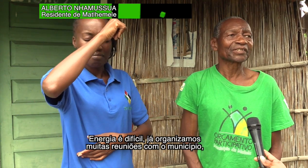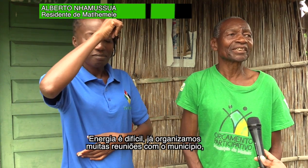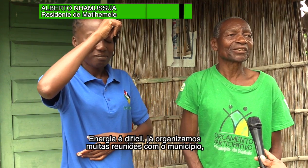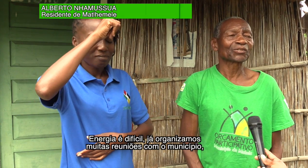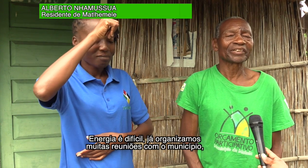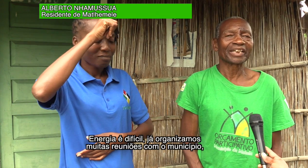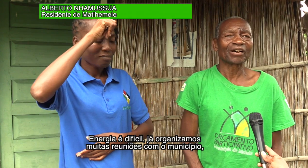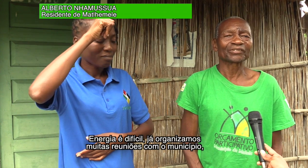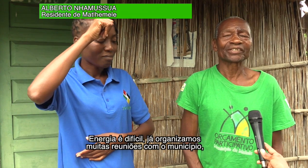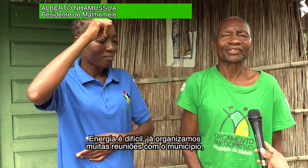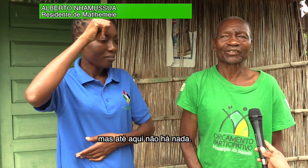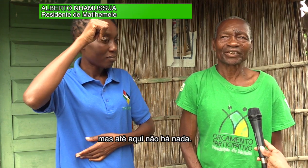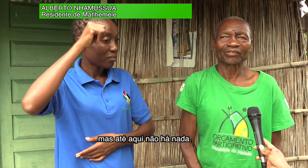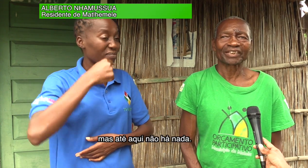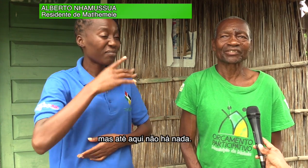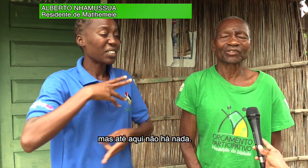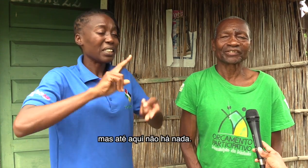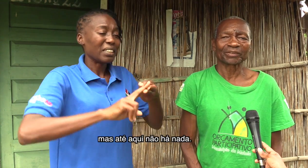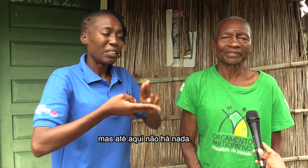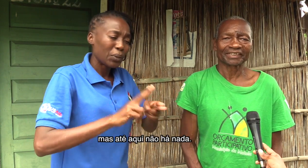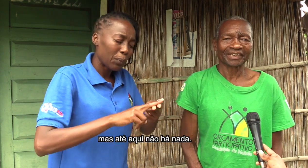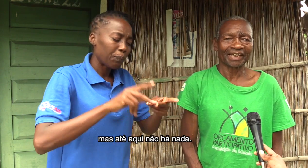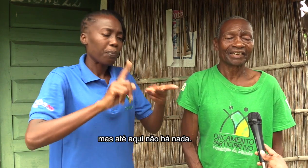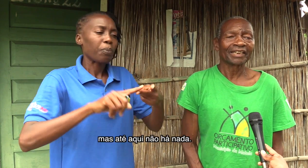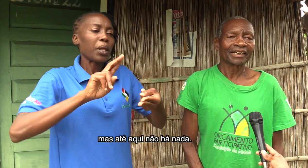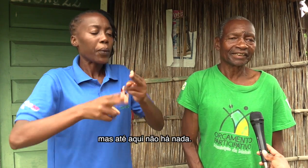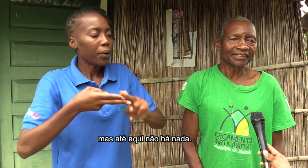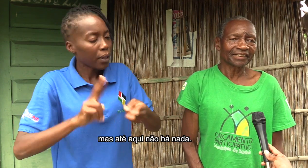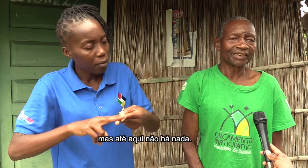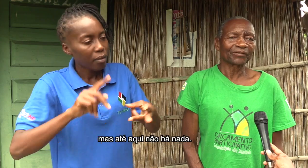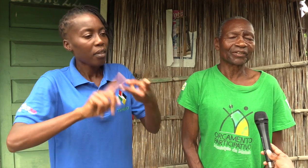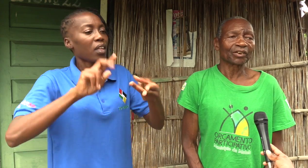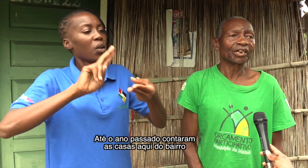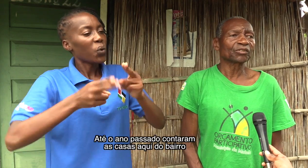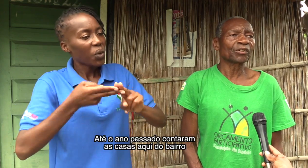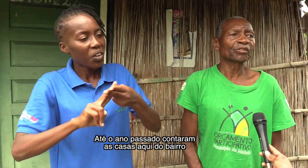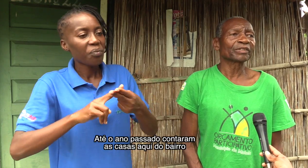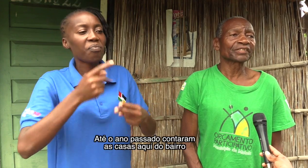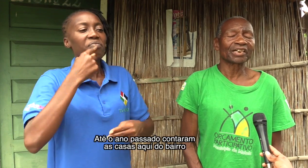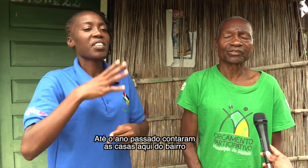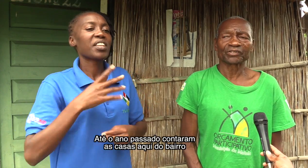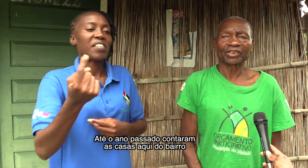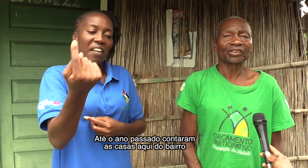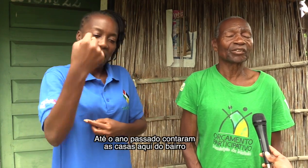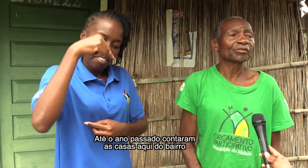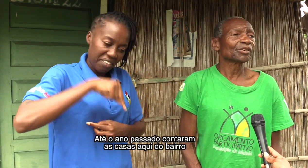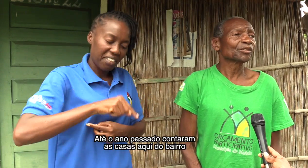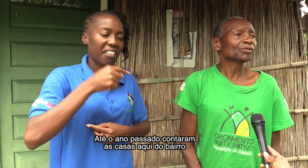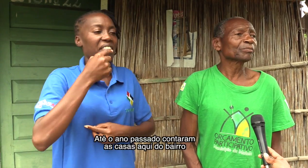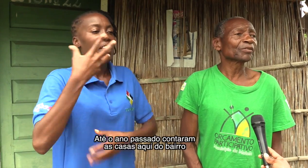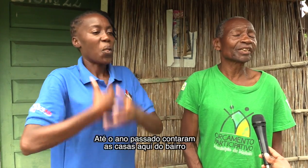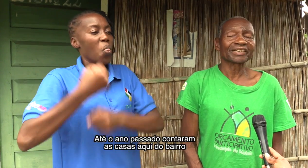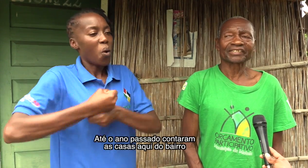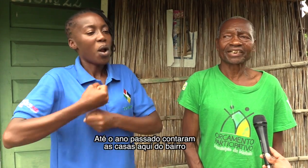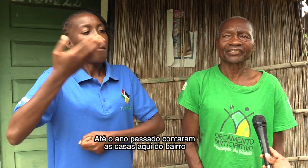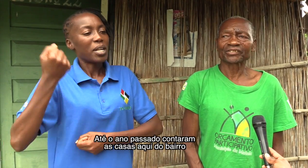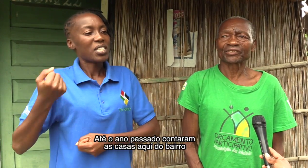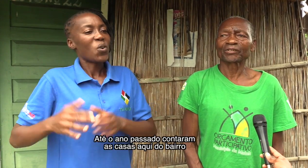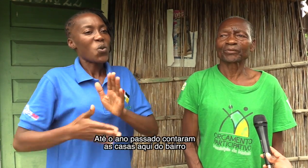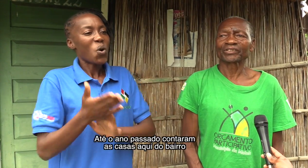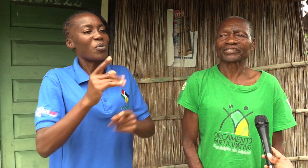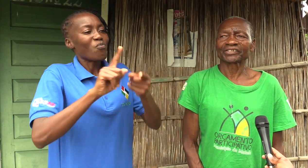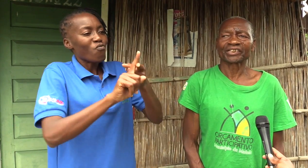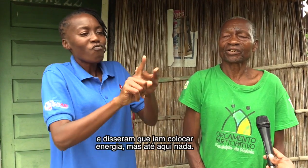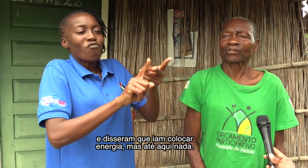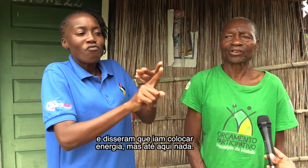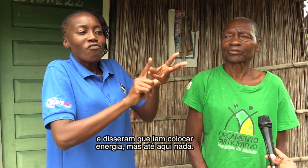às vezes entram as reuniões, tantas reuniões estamos a entrar, dizem que há de vir. Antes do ano passado, andaram e apontaram as casas